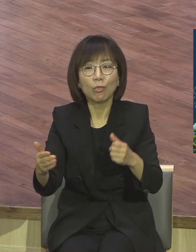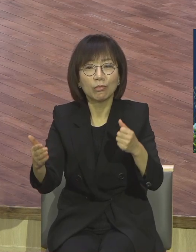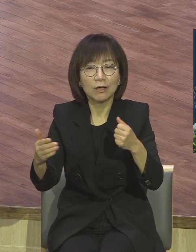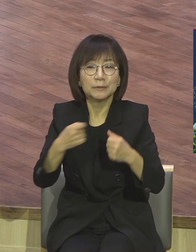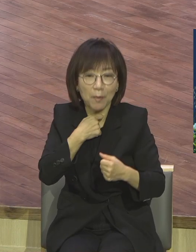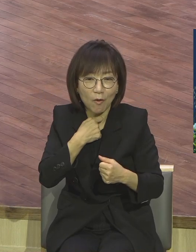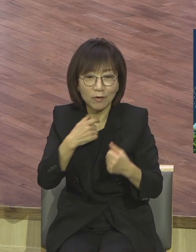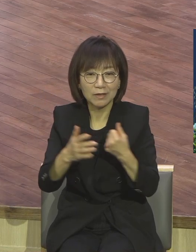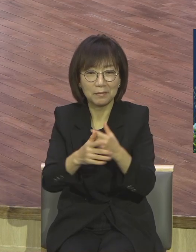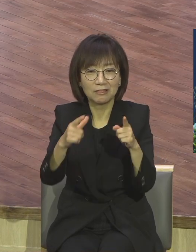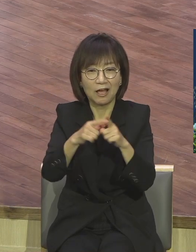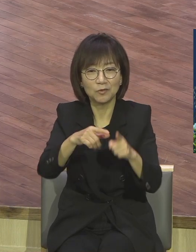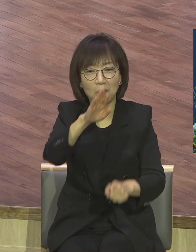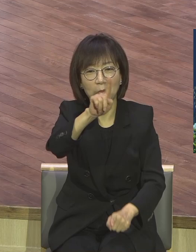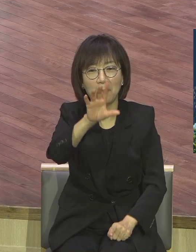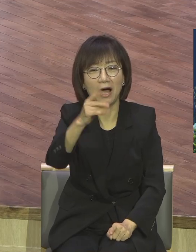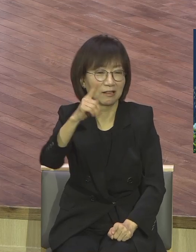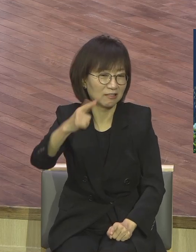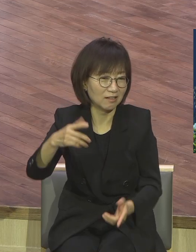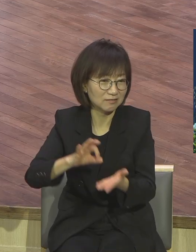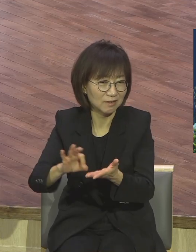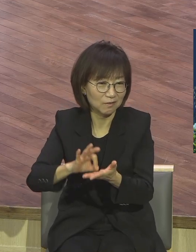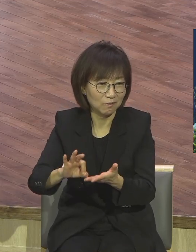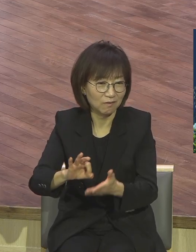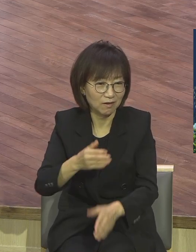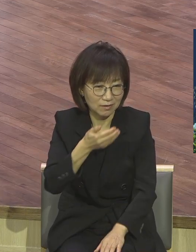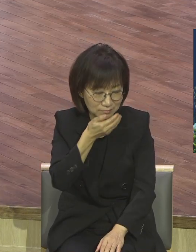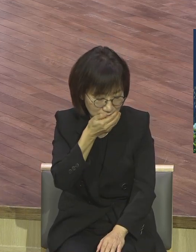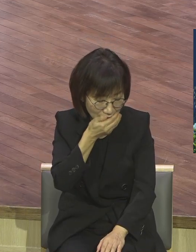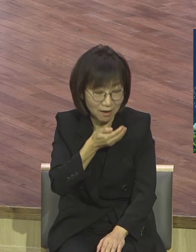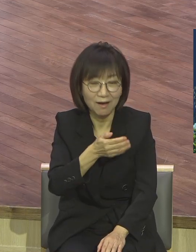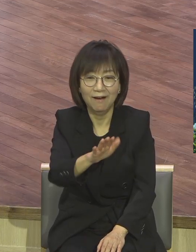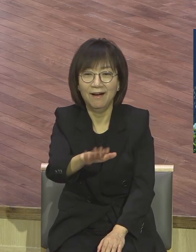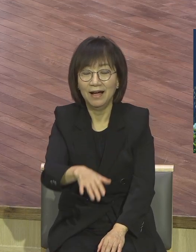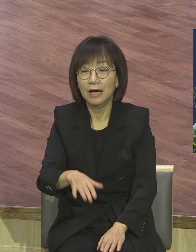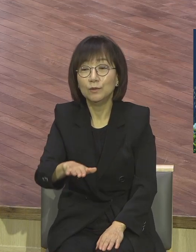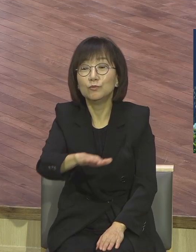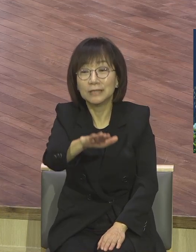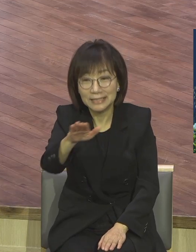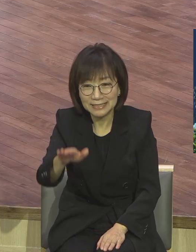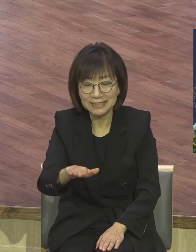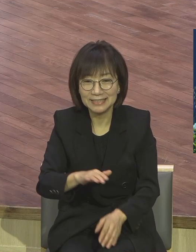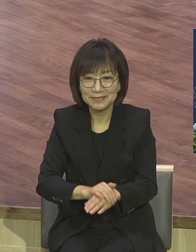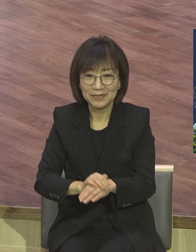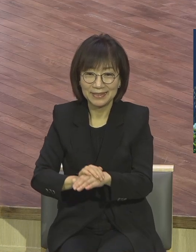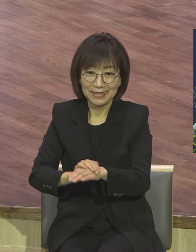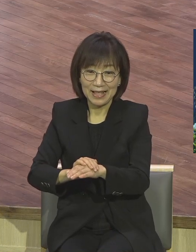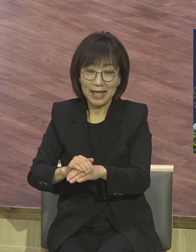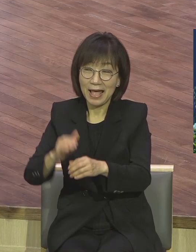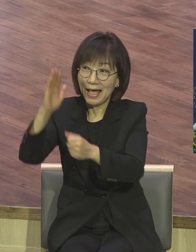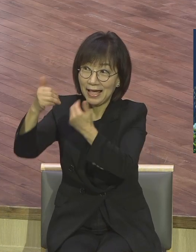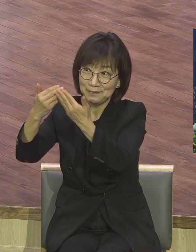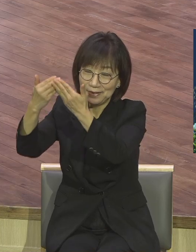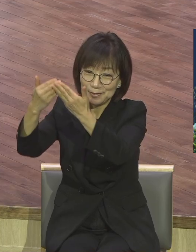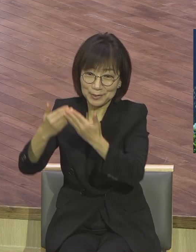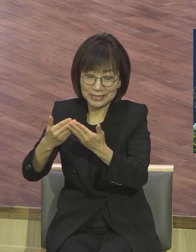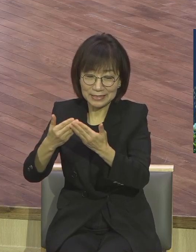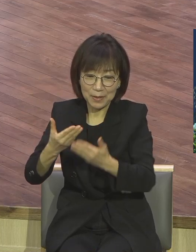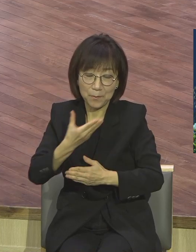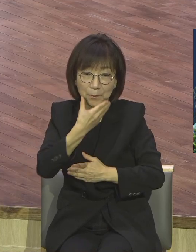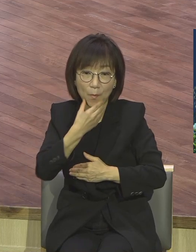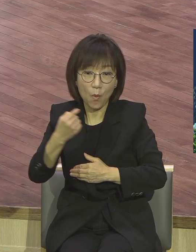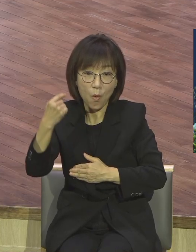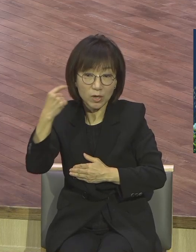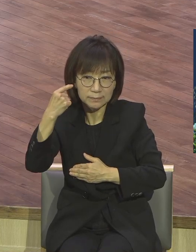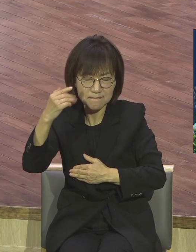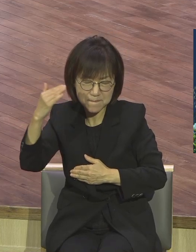영적으로 우리는 하나님의 복음, 하나님의 아들에 관한 이 복음의 진리를 이 허물려는